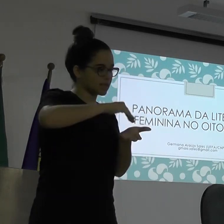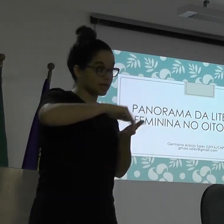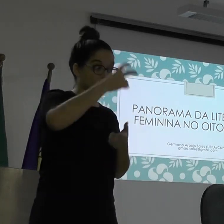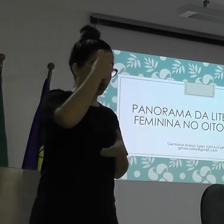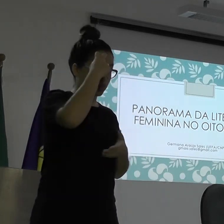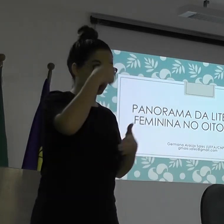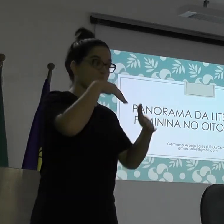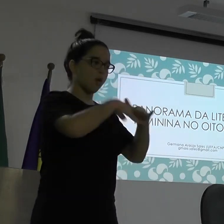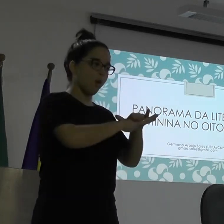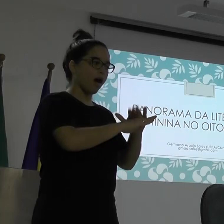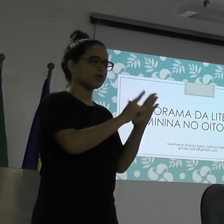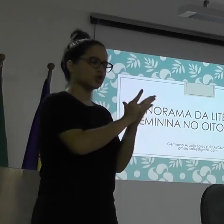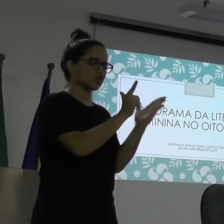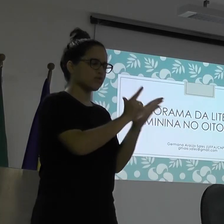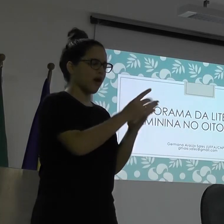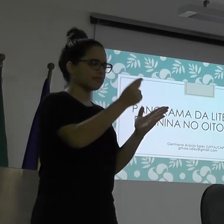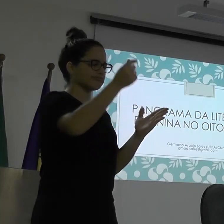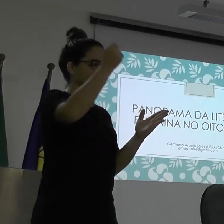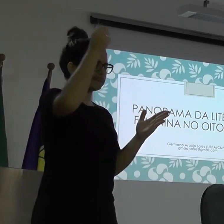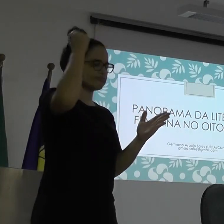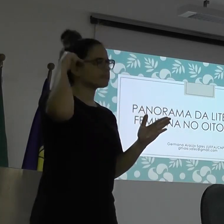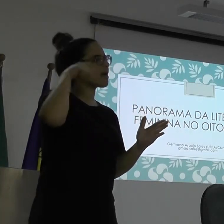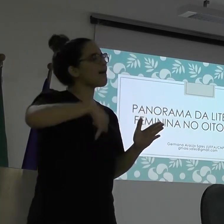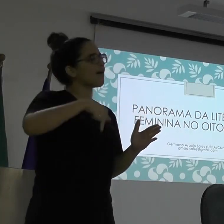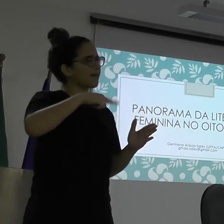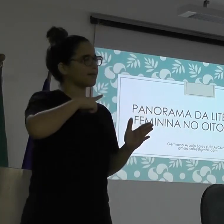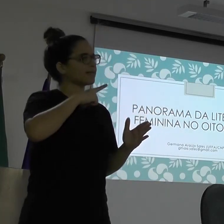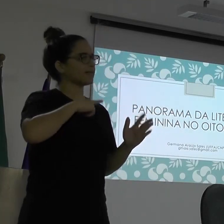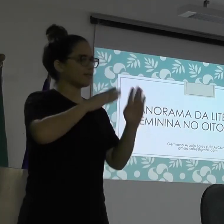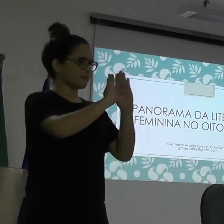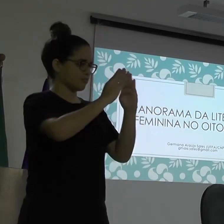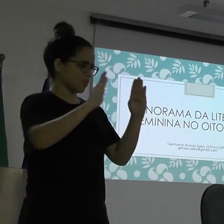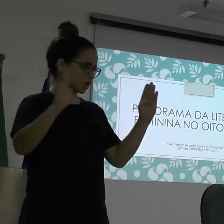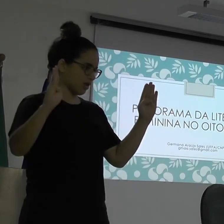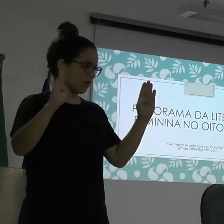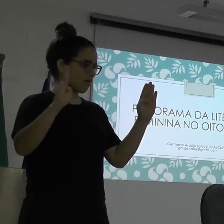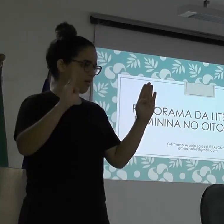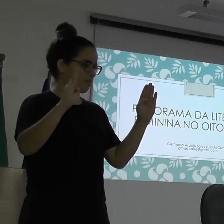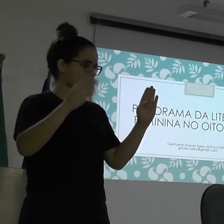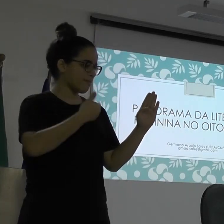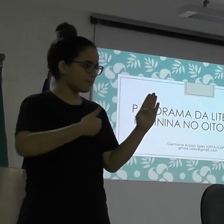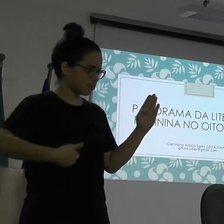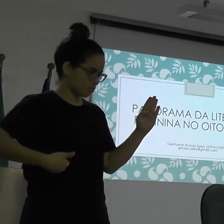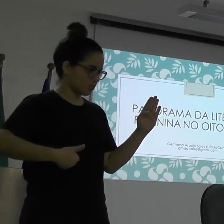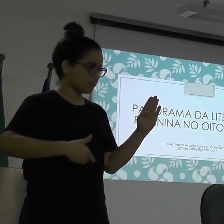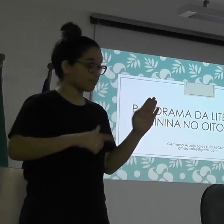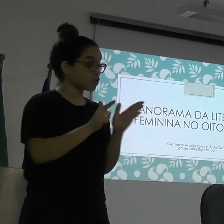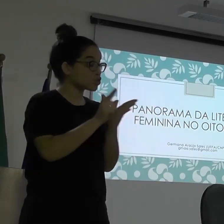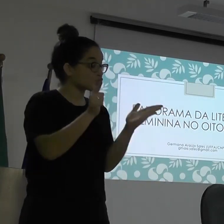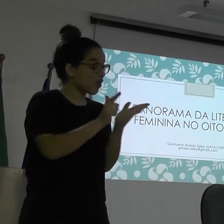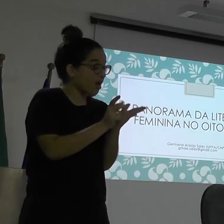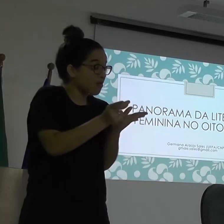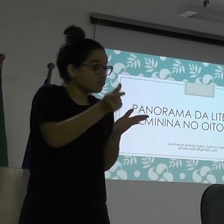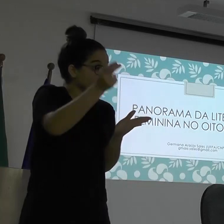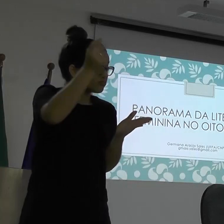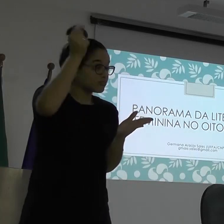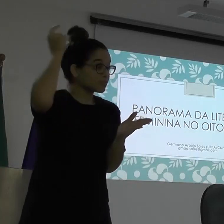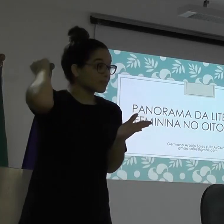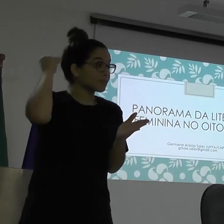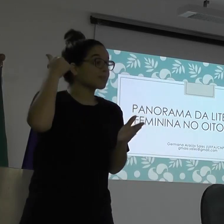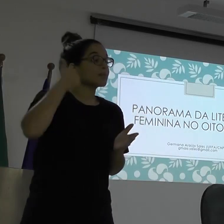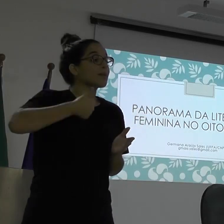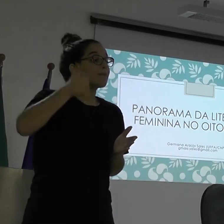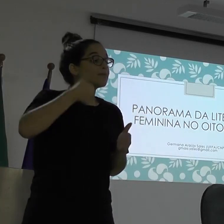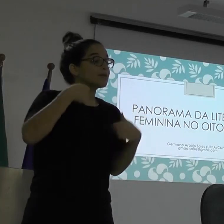E aqui deve ter uma biblioteca pública, e esses jornais, eles